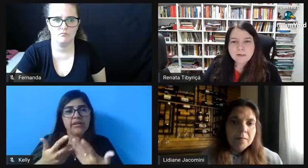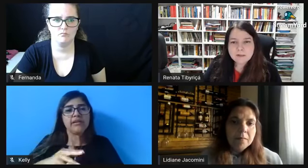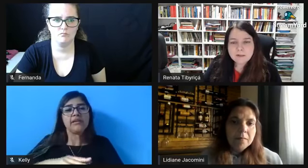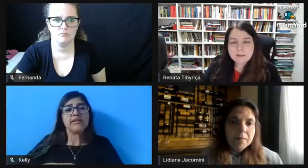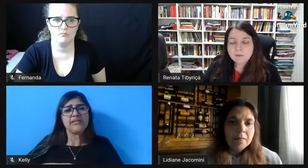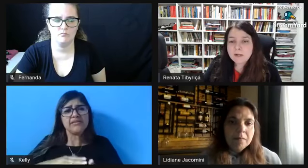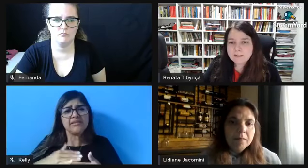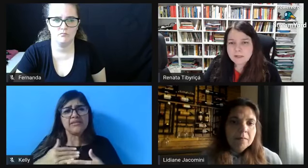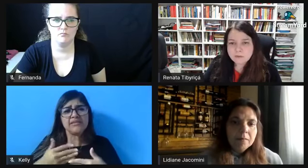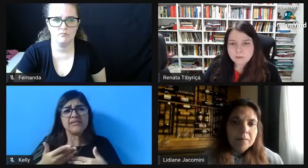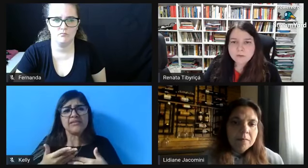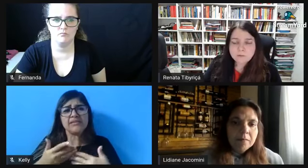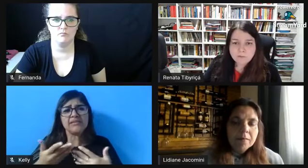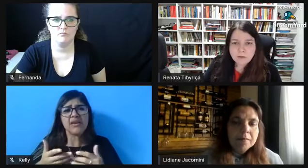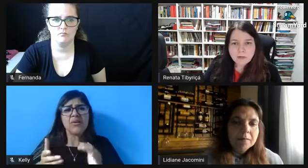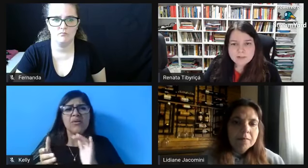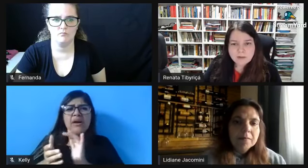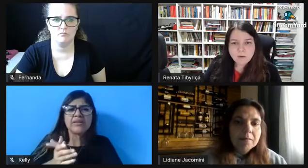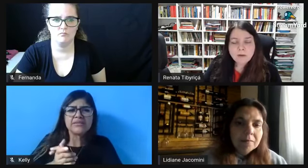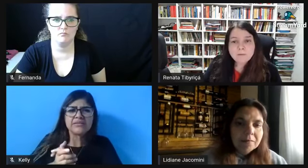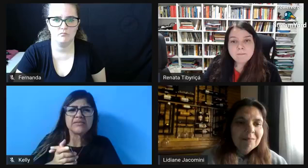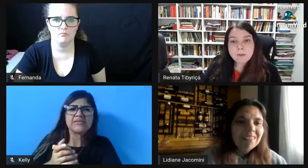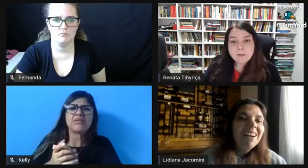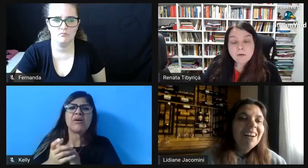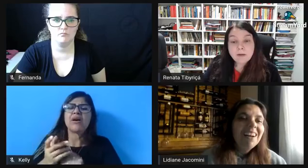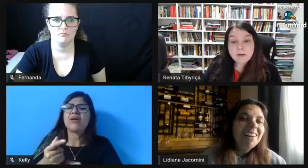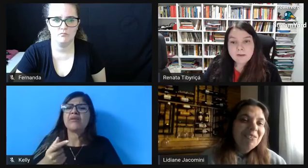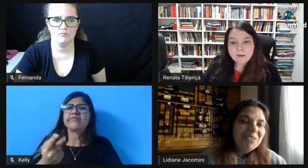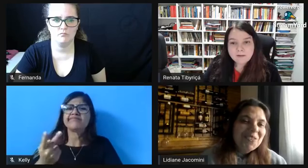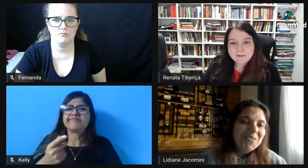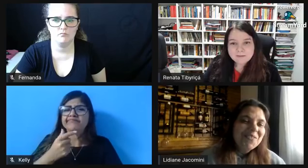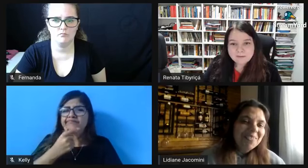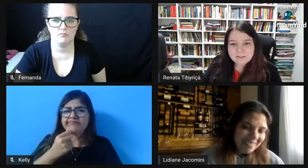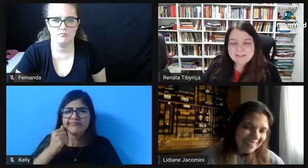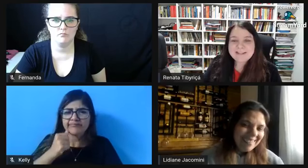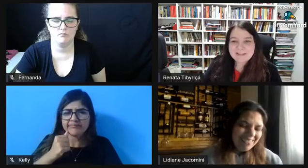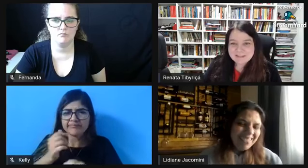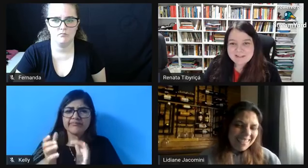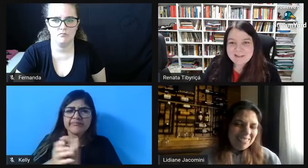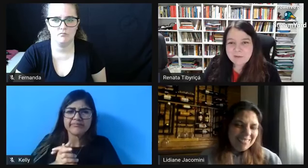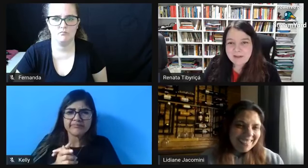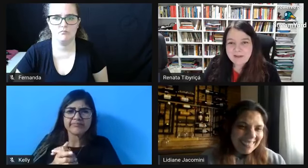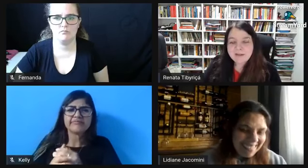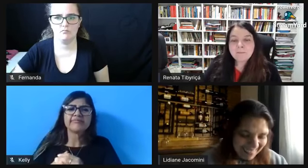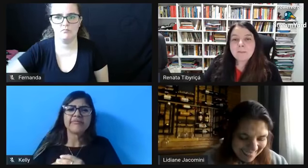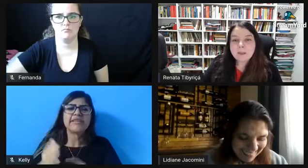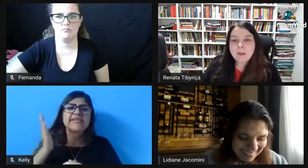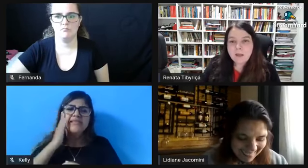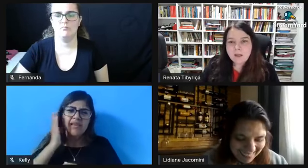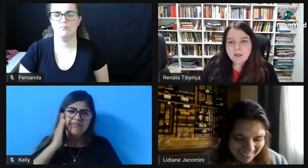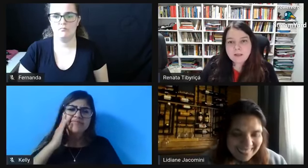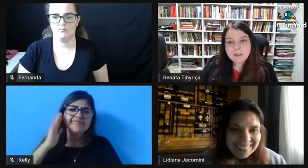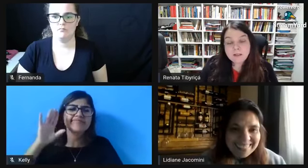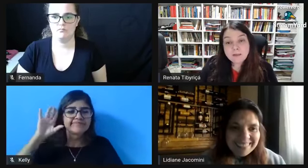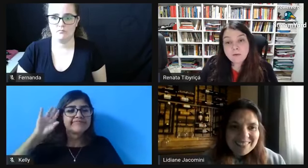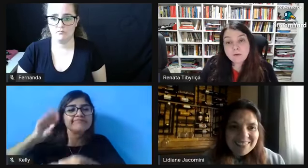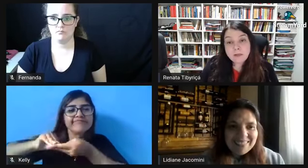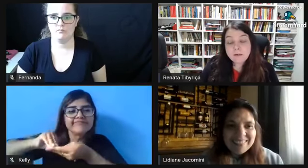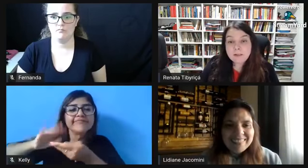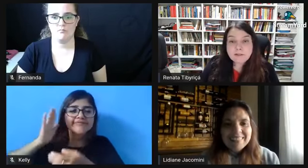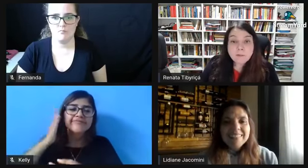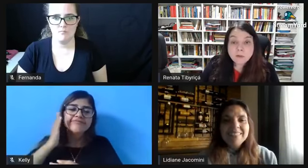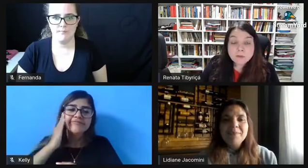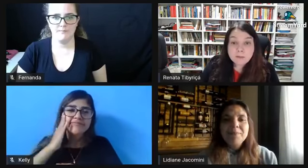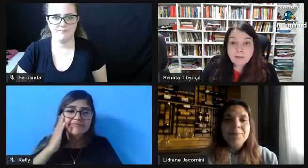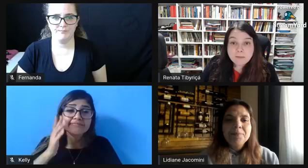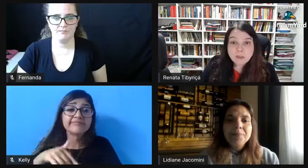eles são casados, inclusive, é um casal. Então, já sabem quem é. Então,